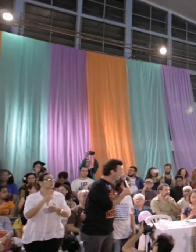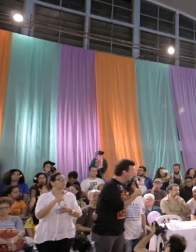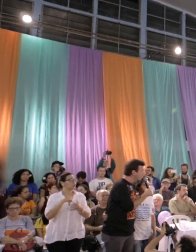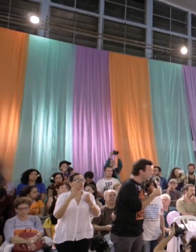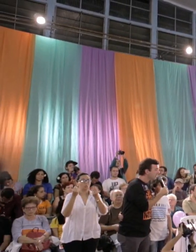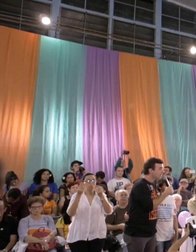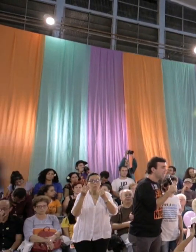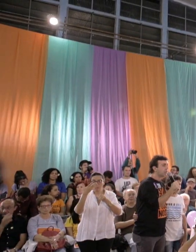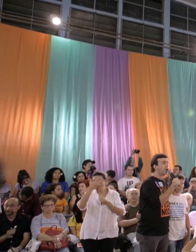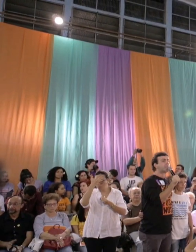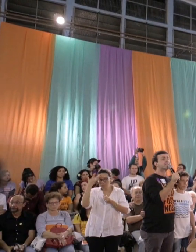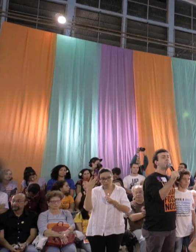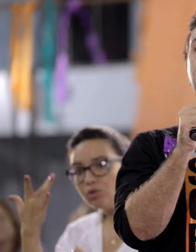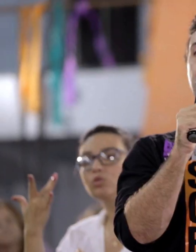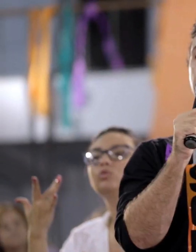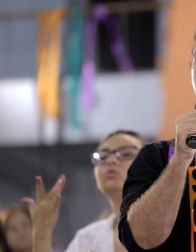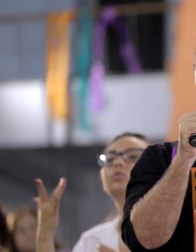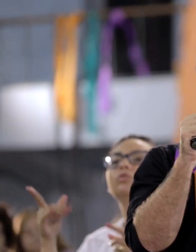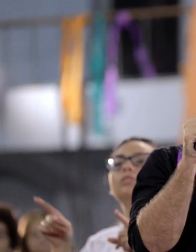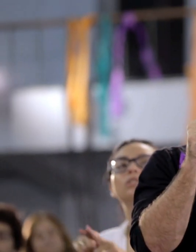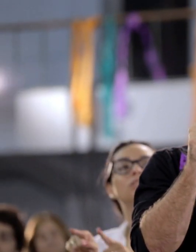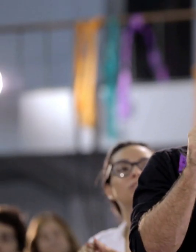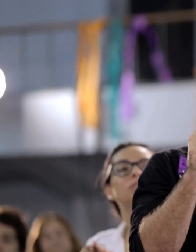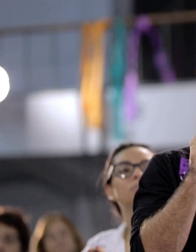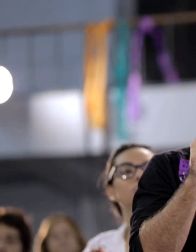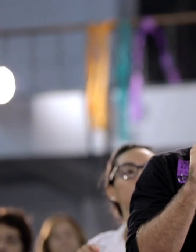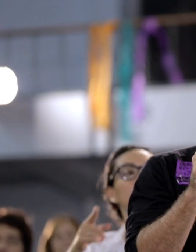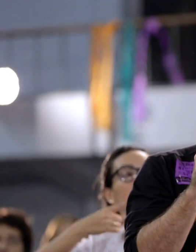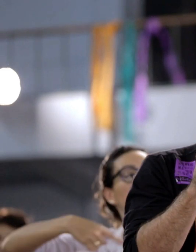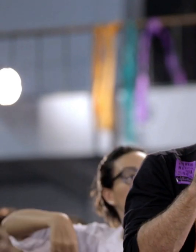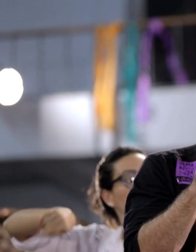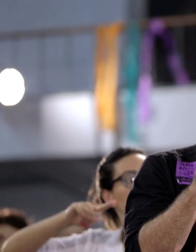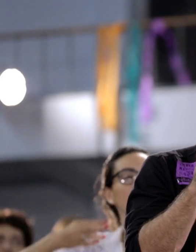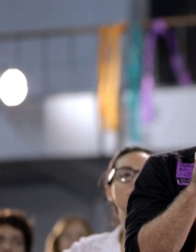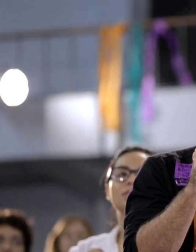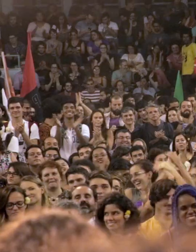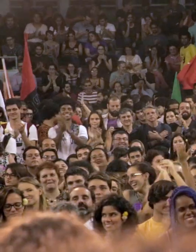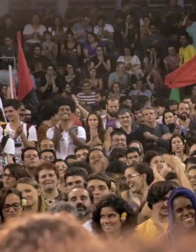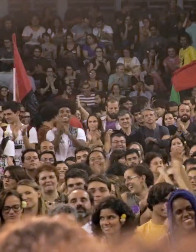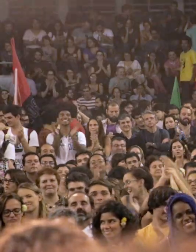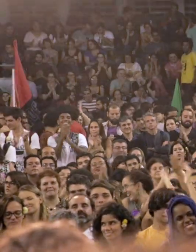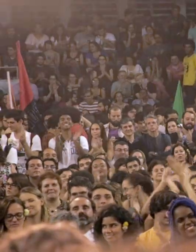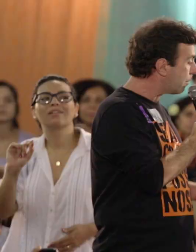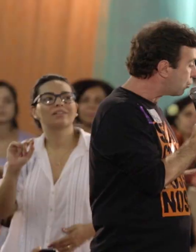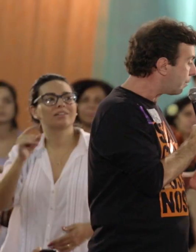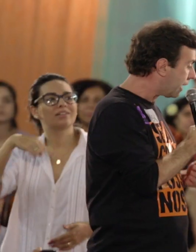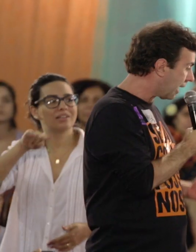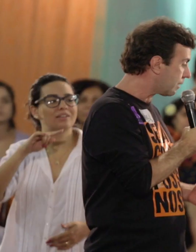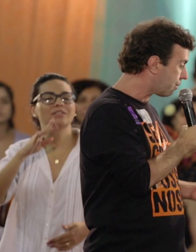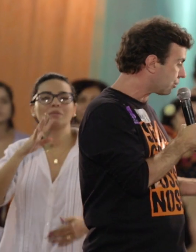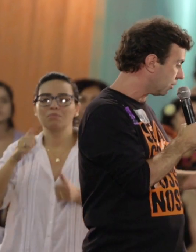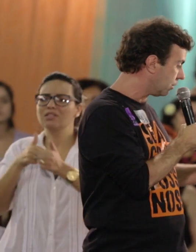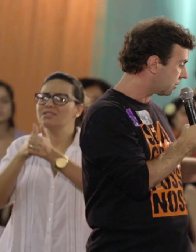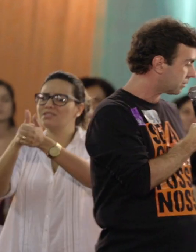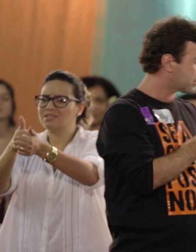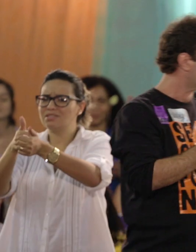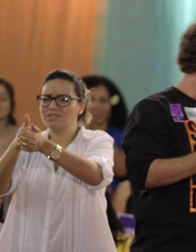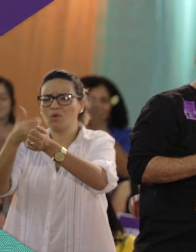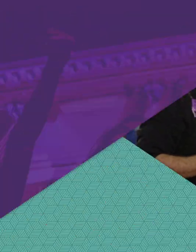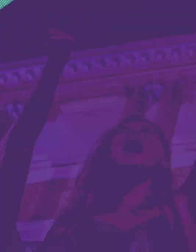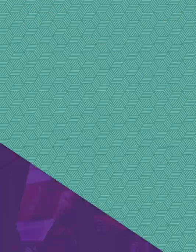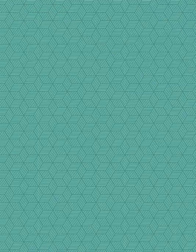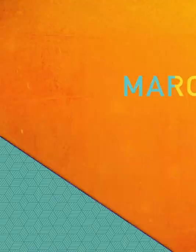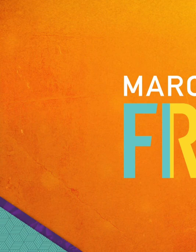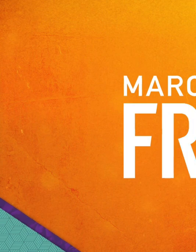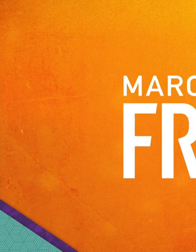lado de lá e nós sabemos onde nós estávamos. Nós estávamos do lado da dona Penha. Dona Penha, muito obrigado por tudo.